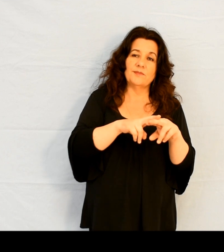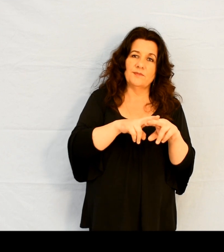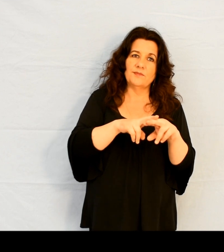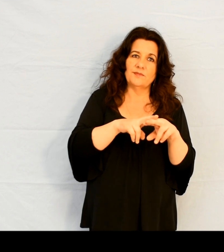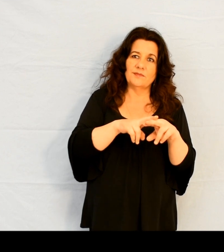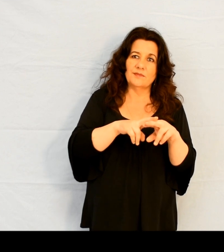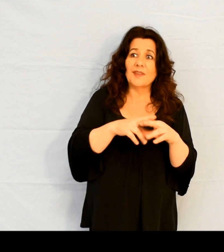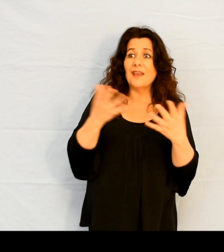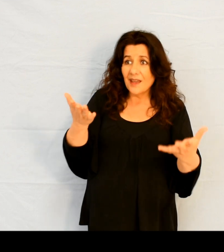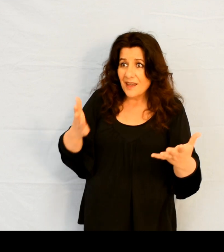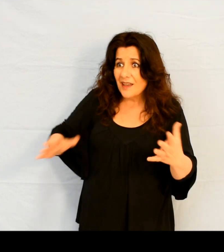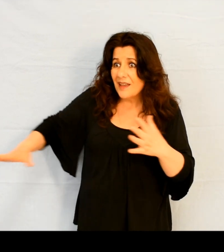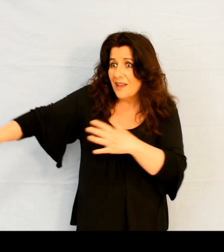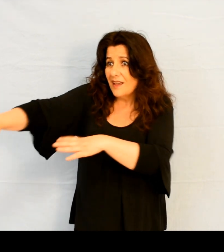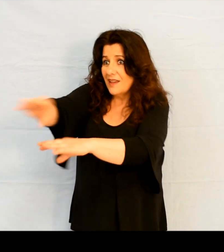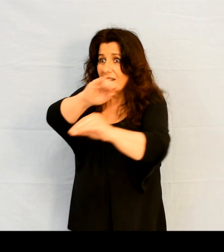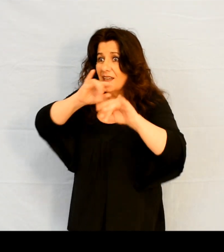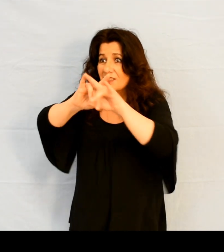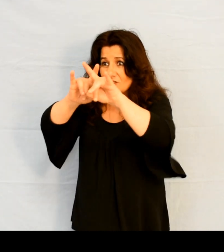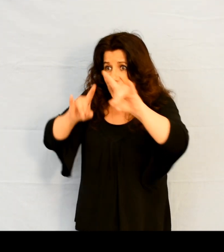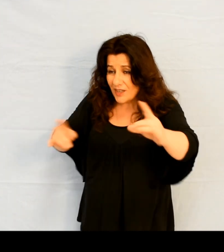Reviens, Jacob, saisis-la de nouveau.